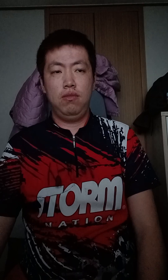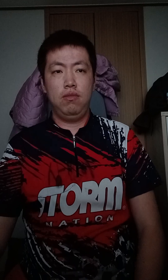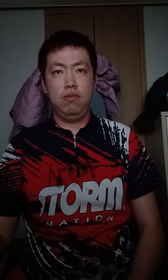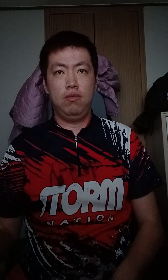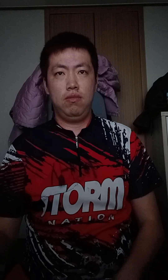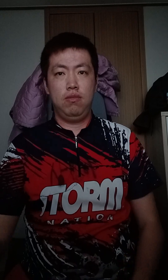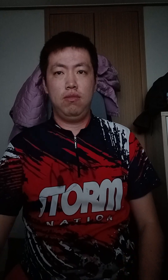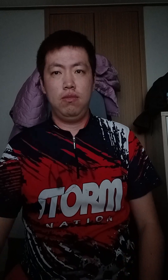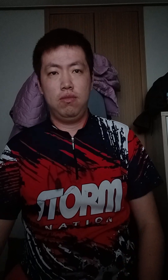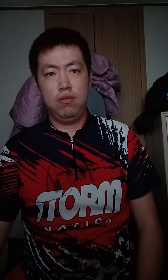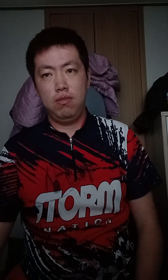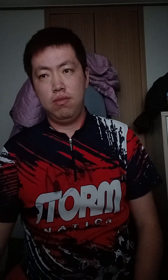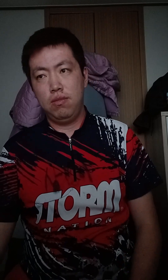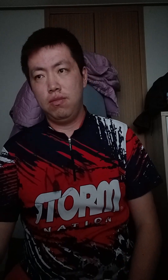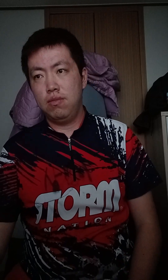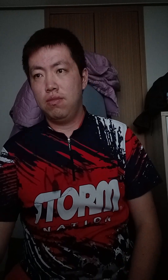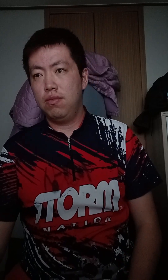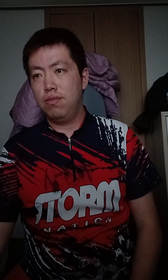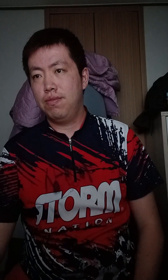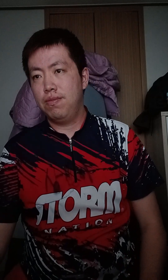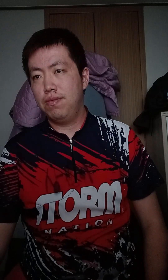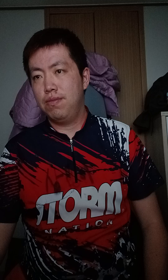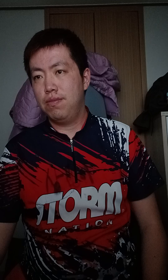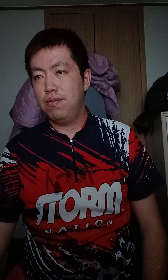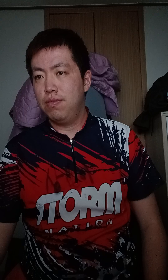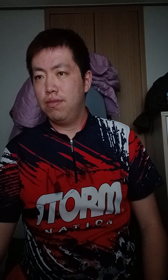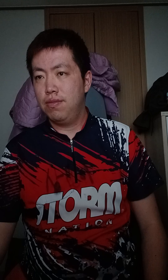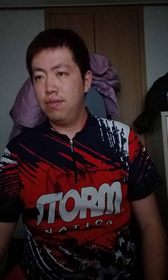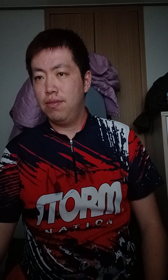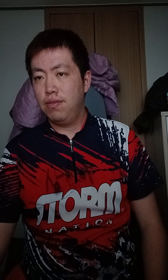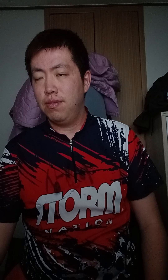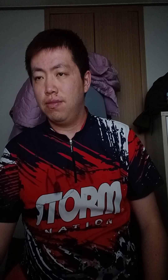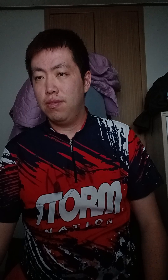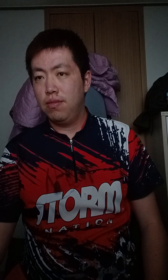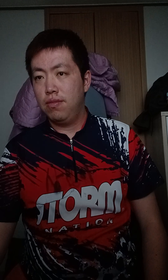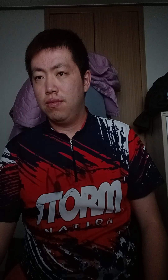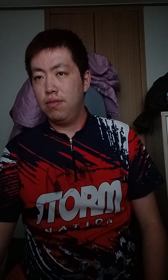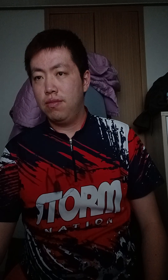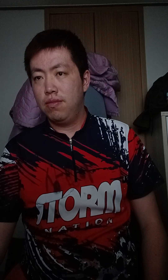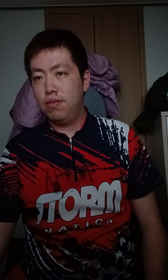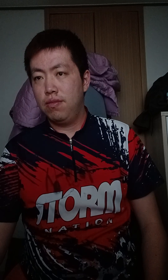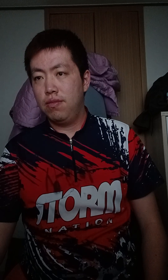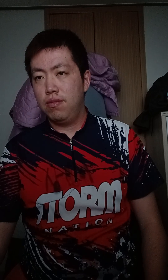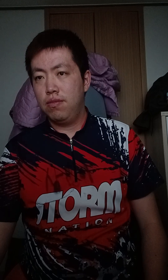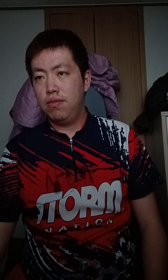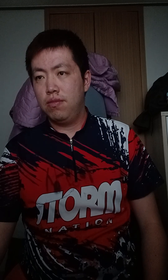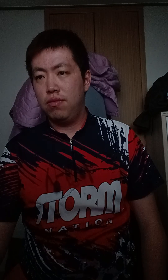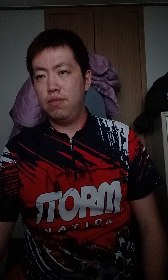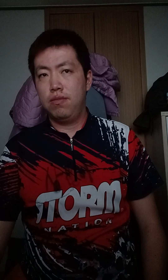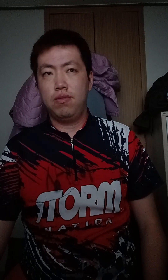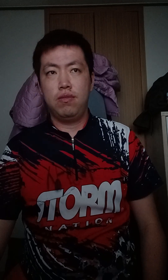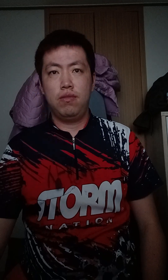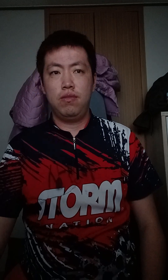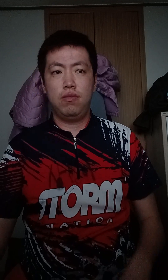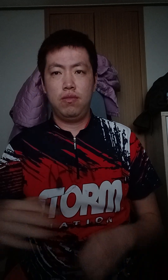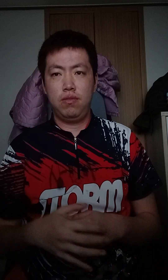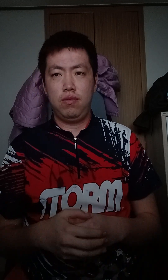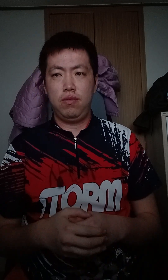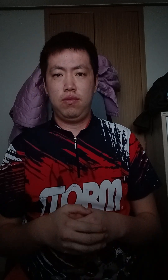유튜브 쇼츠 영상 하나로 1,000만 원을 벌었고요. 월 3천만 원 벌고 있습니다. 순수익으로. 아직도 영상 편집하는 방법 잘 못. 장애인